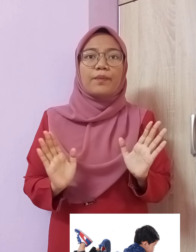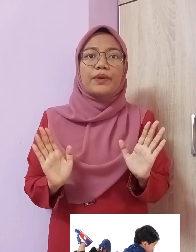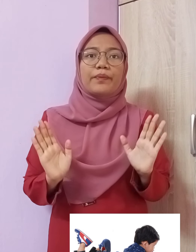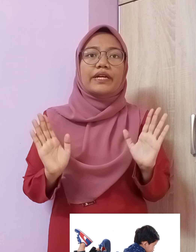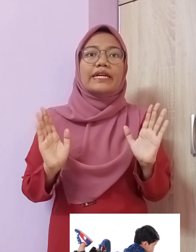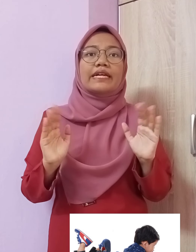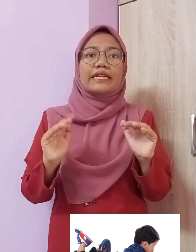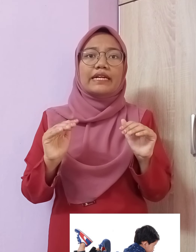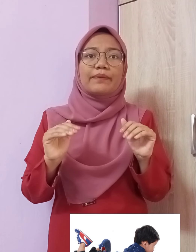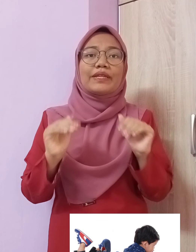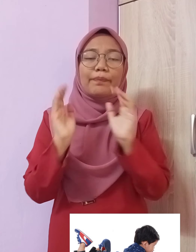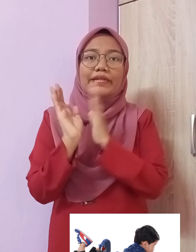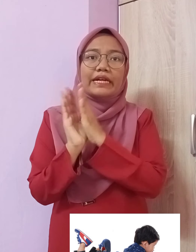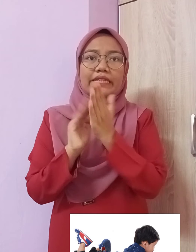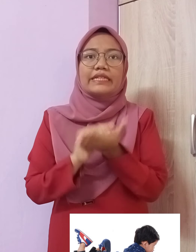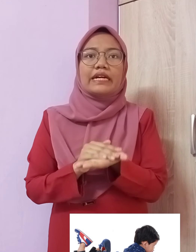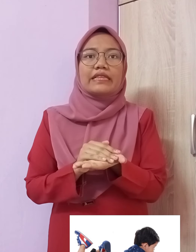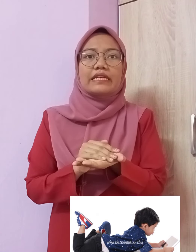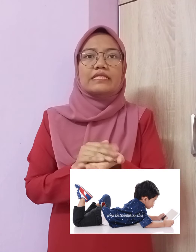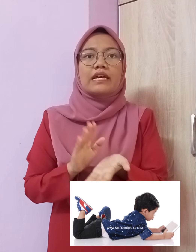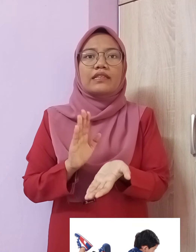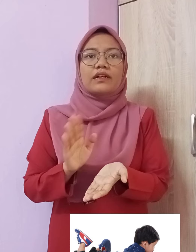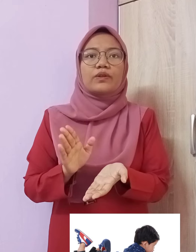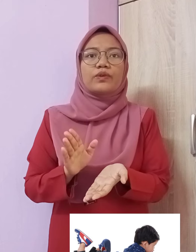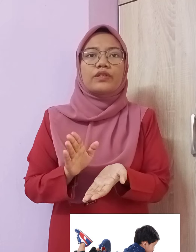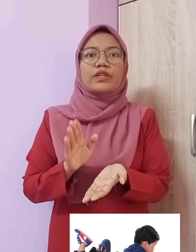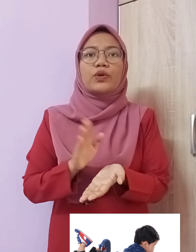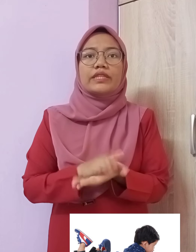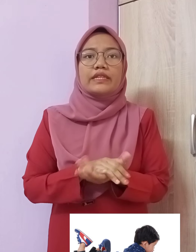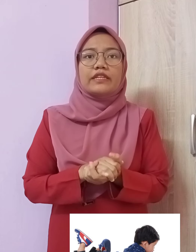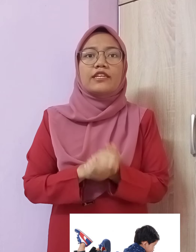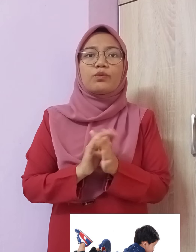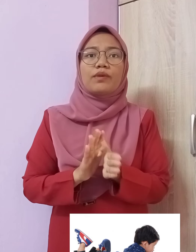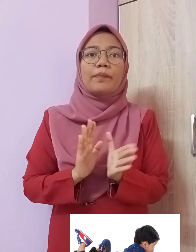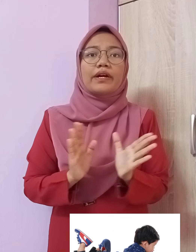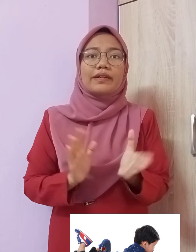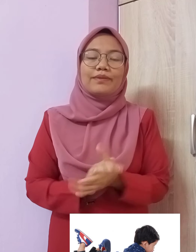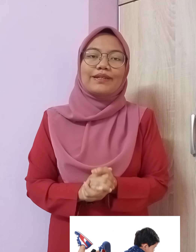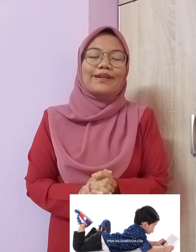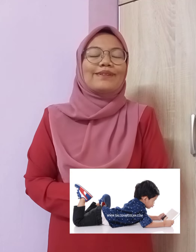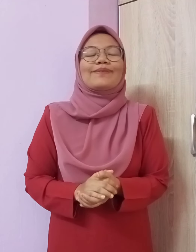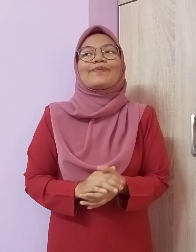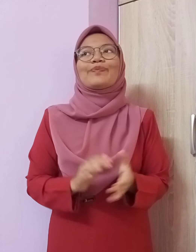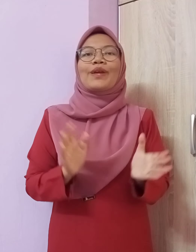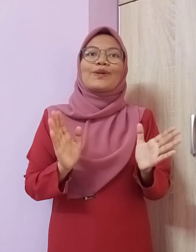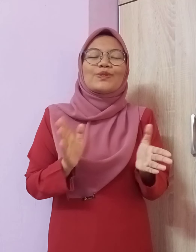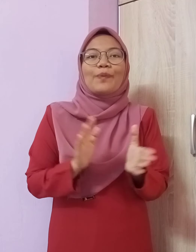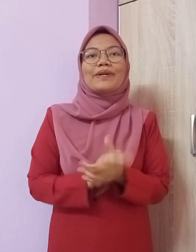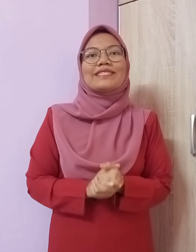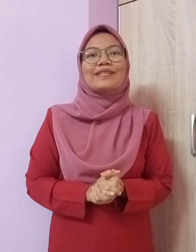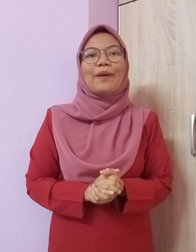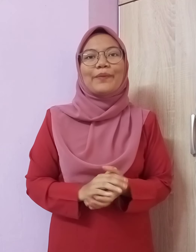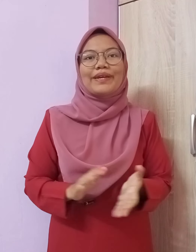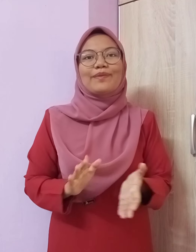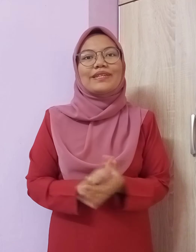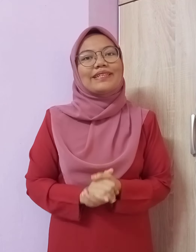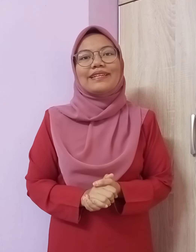sambil melipat kaki ke atas. Takut dikhawatiri ibu bapa akan minggir. Sudah pasti ramai yang menjadi anak